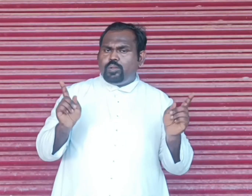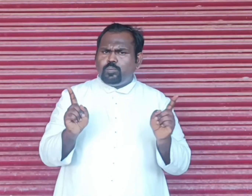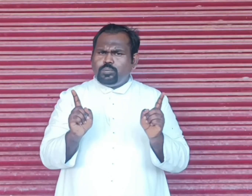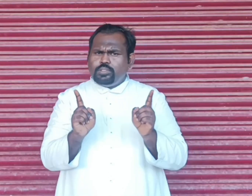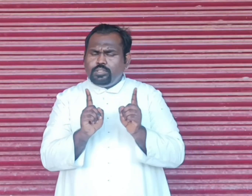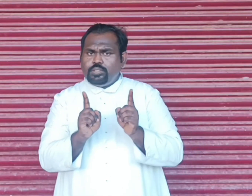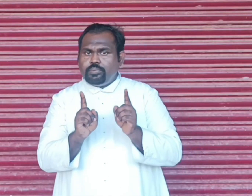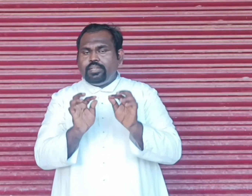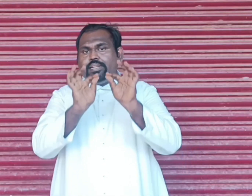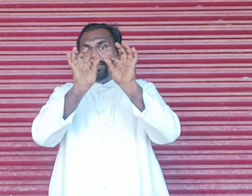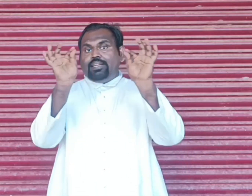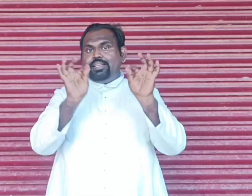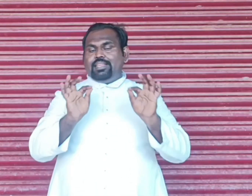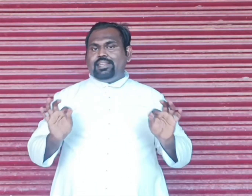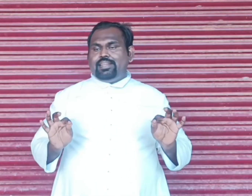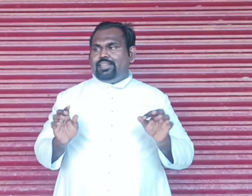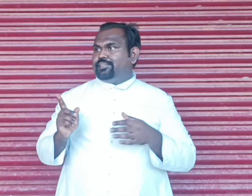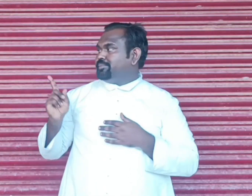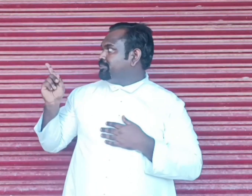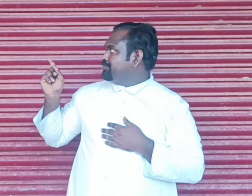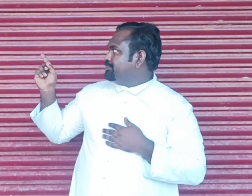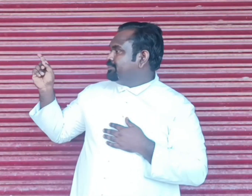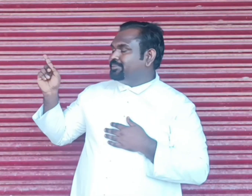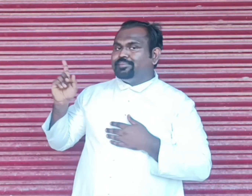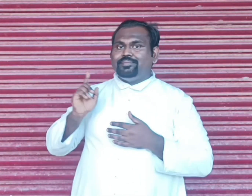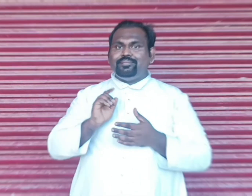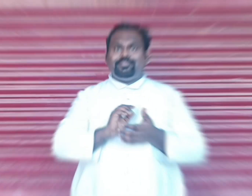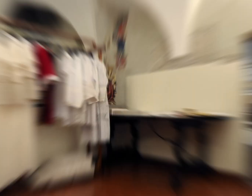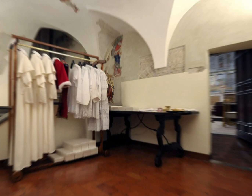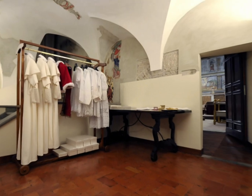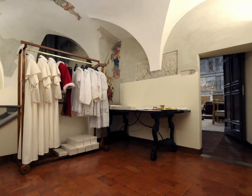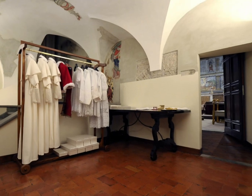വലുതും ചെറുതുമായിട്ടുള്ള അളവുകളിലുള്ള വസ്ത്രങ്ങൾ റെഡിയാക്കി വെച്ചിട്ടുണ്ടാകും.